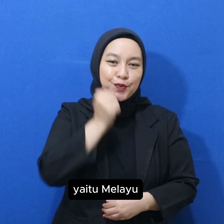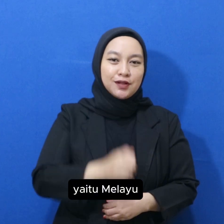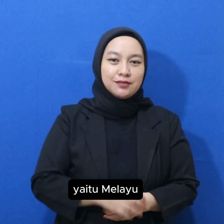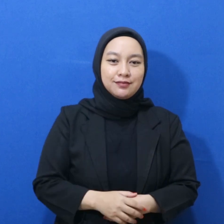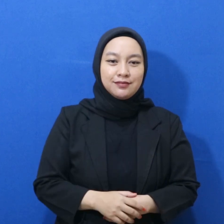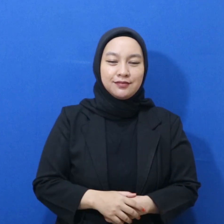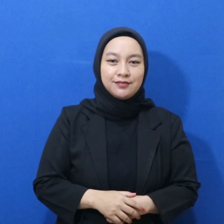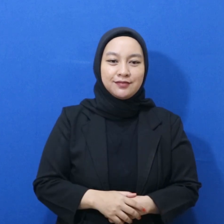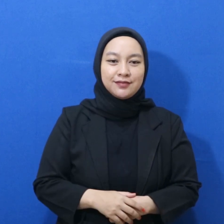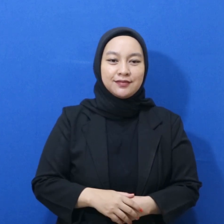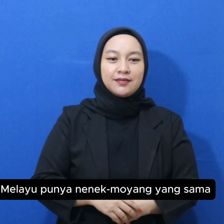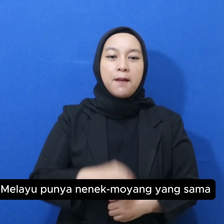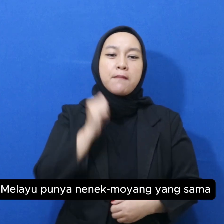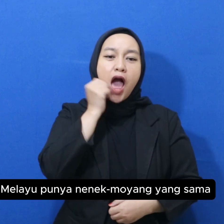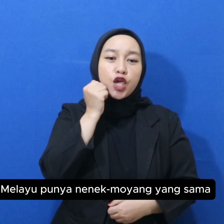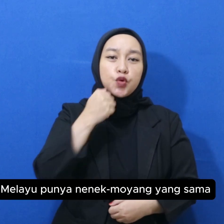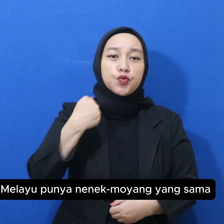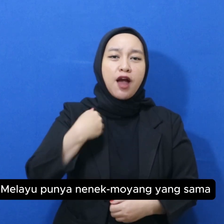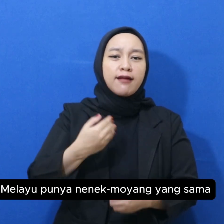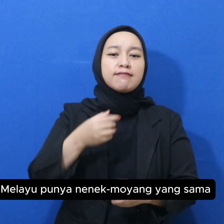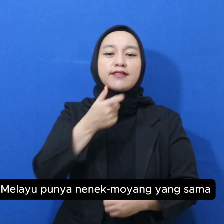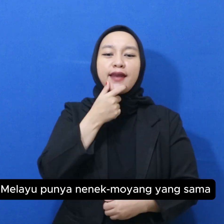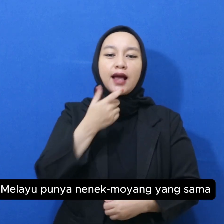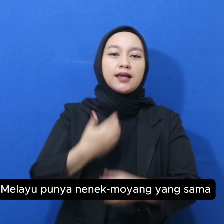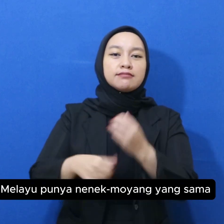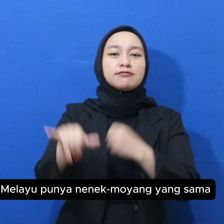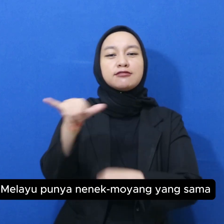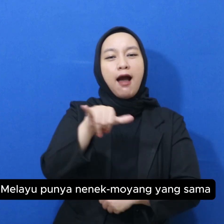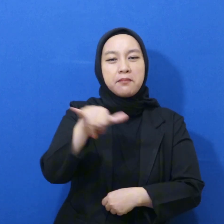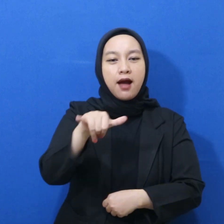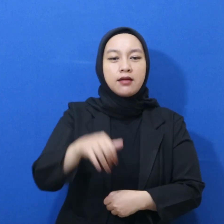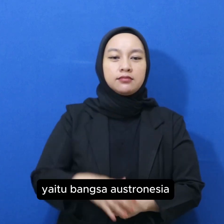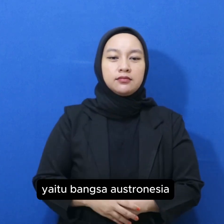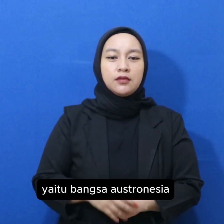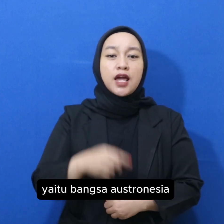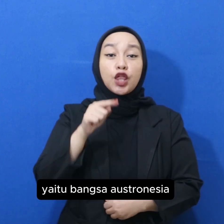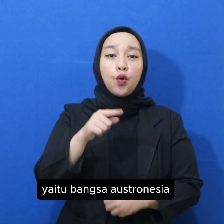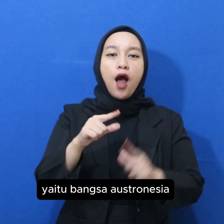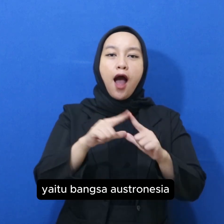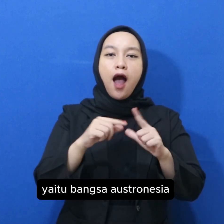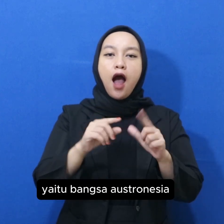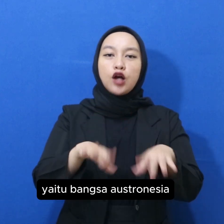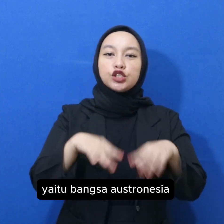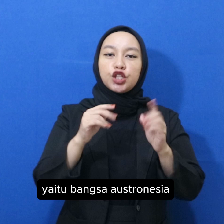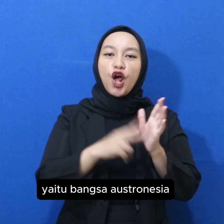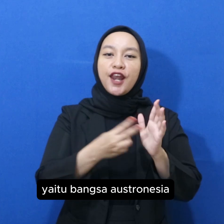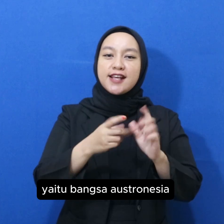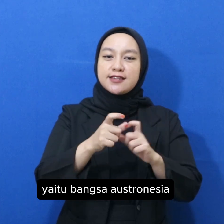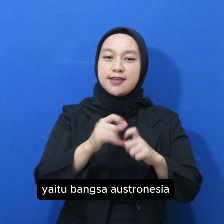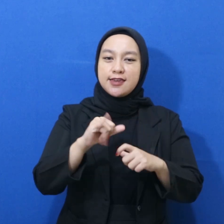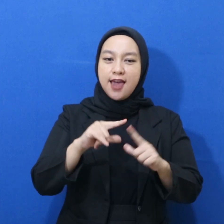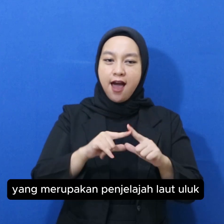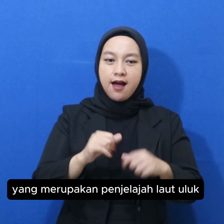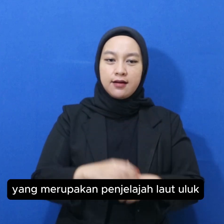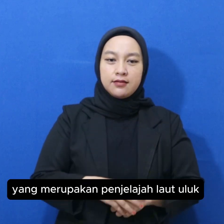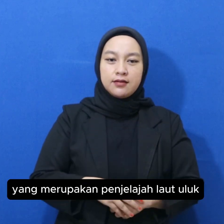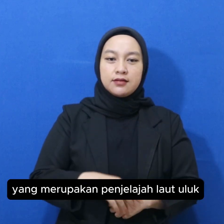Melayu. Melayu punya nenek moyang yang sama, yaitu bangsa Austronesia yang